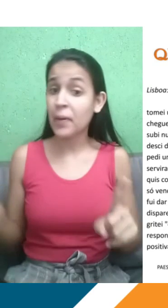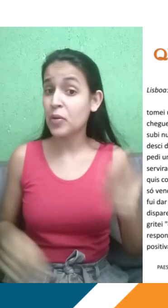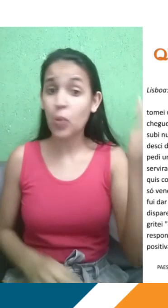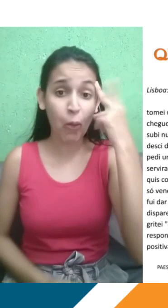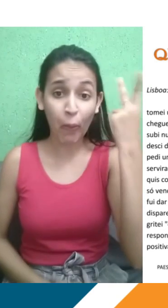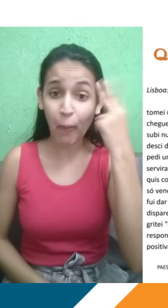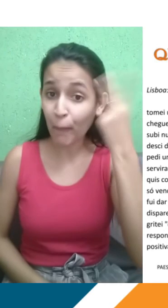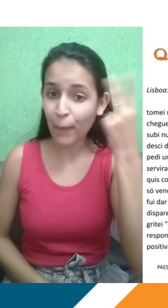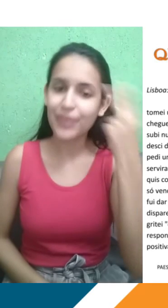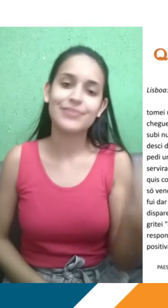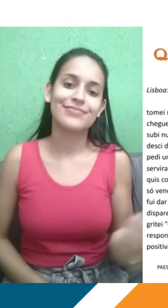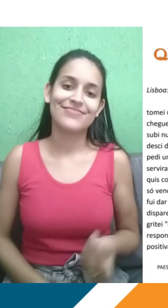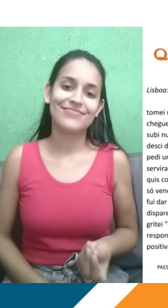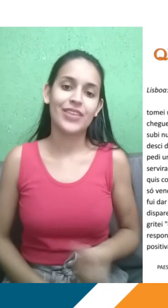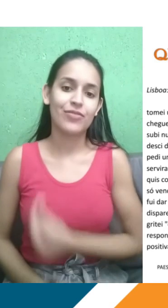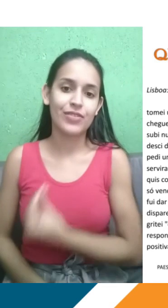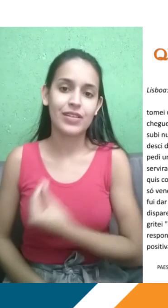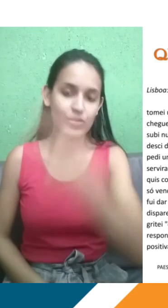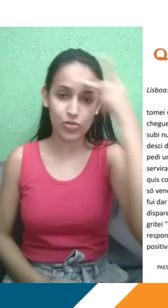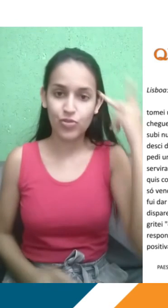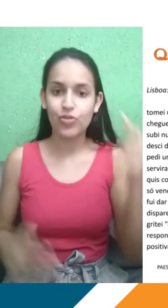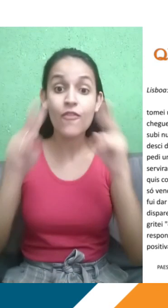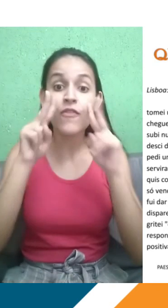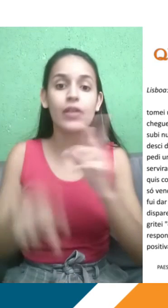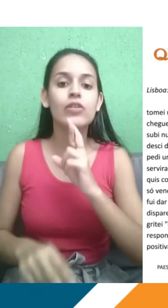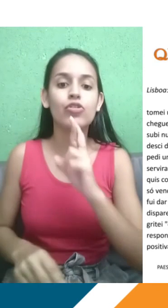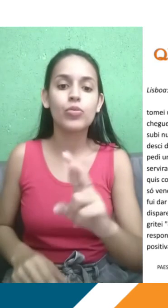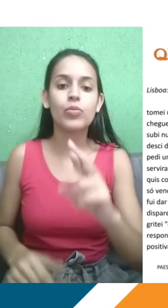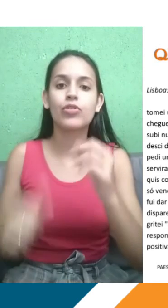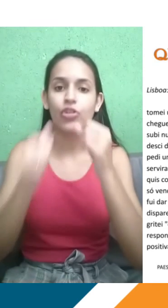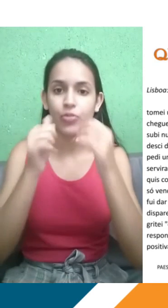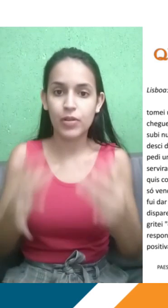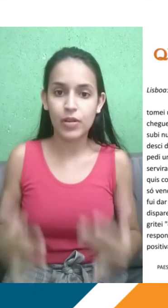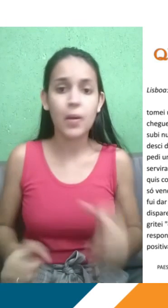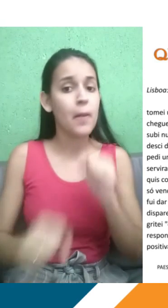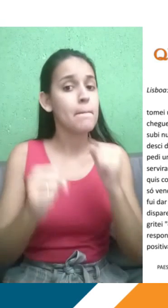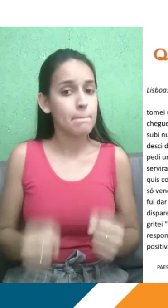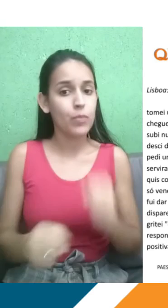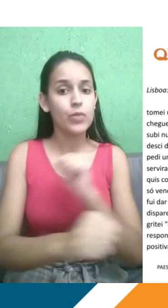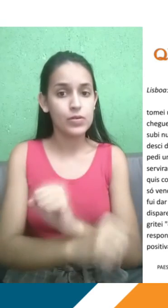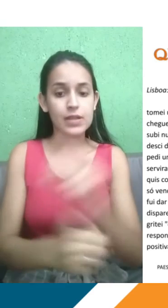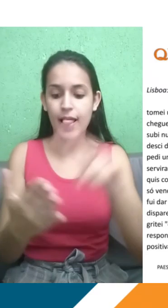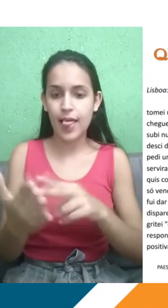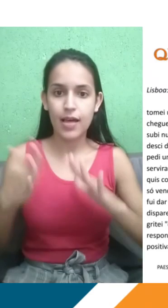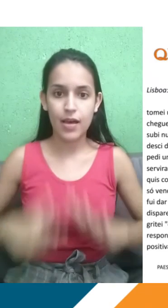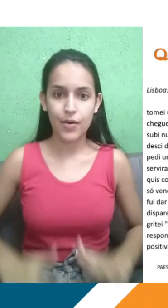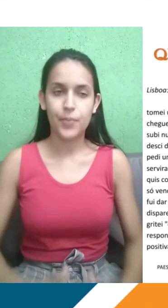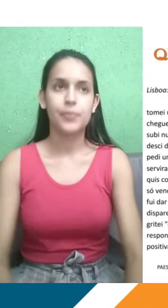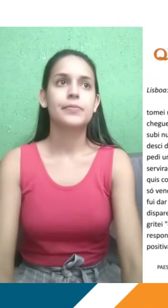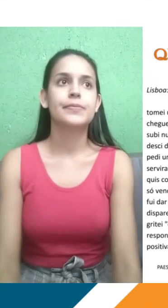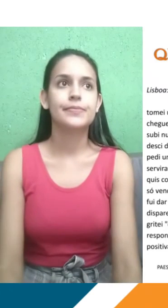de foguete, subi num bonde, desci de um elétrico, pedi um cafezinho, serviram-me uma